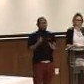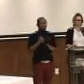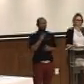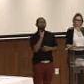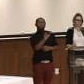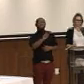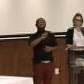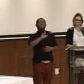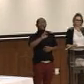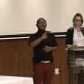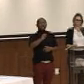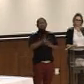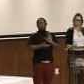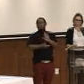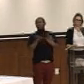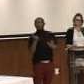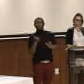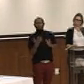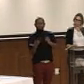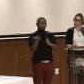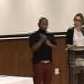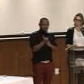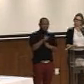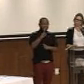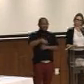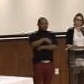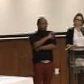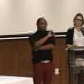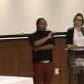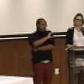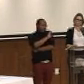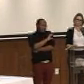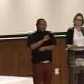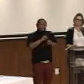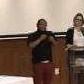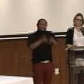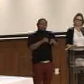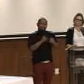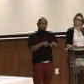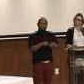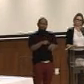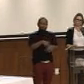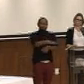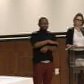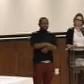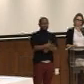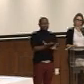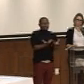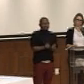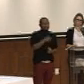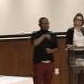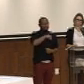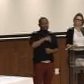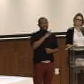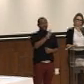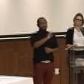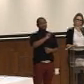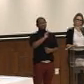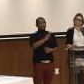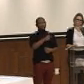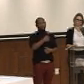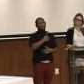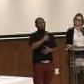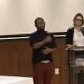geral e passou a ser coordenador de ensino, né, acabou recebendo uma FG1. Por isso que nós temos uma